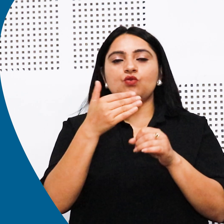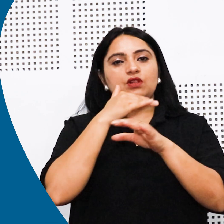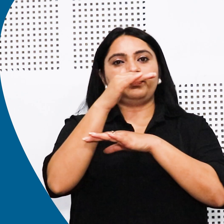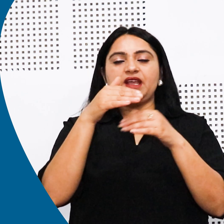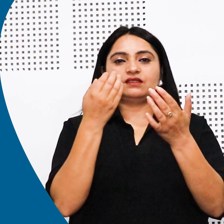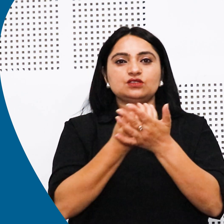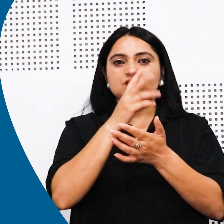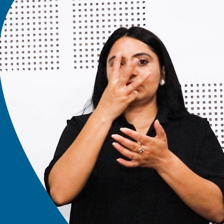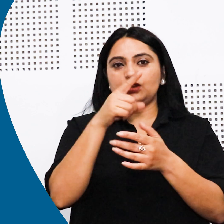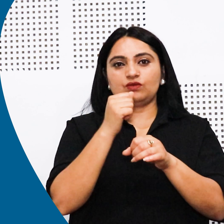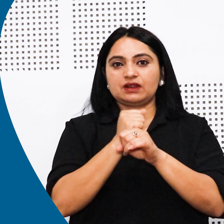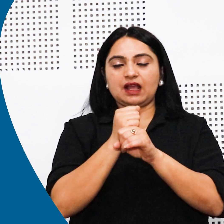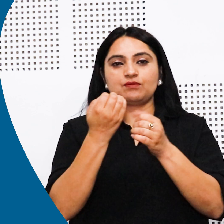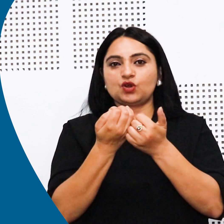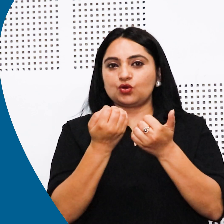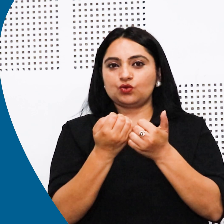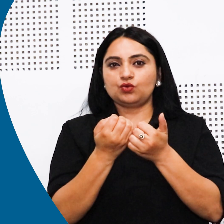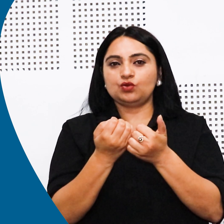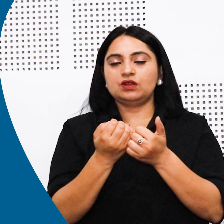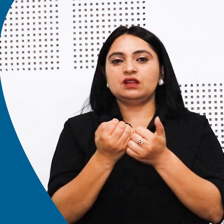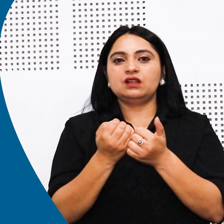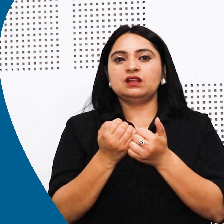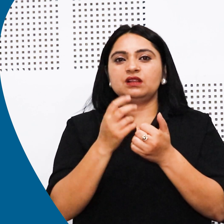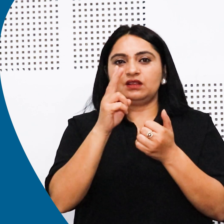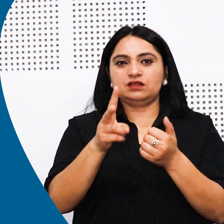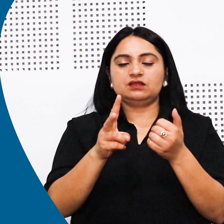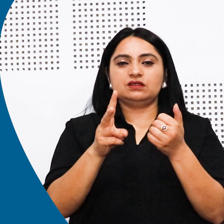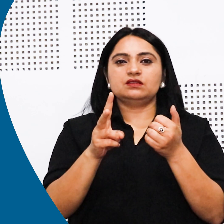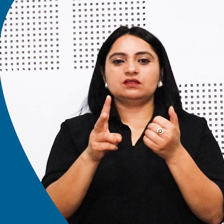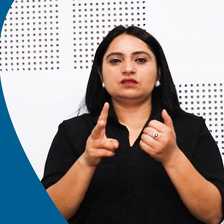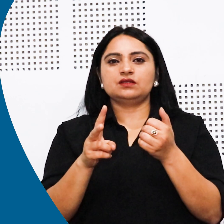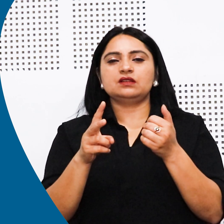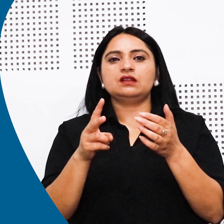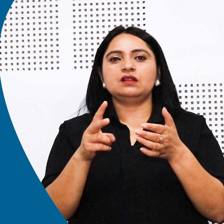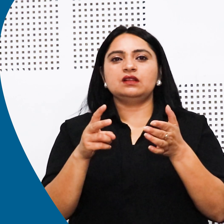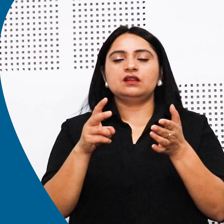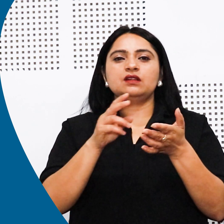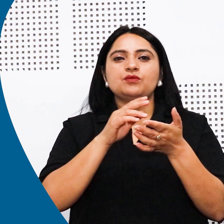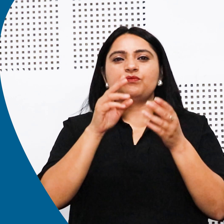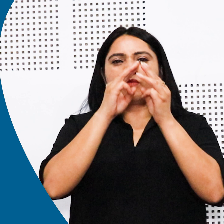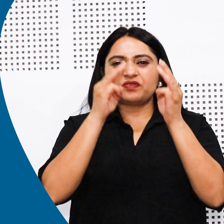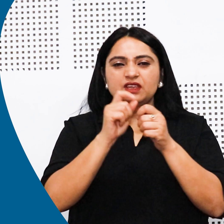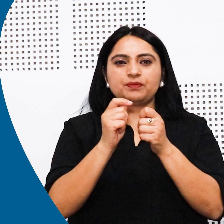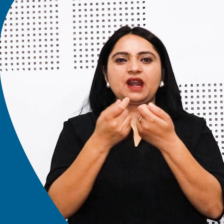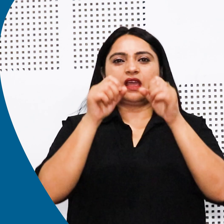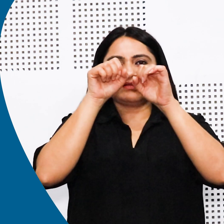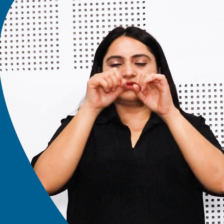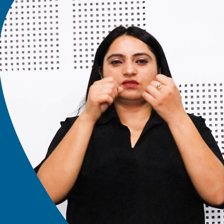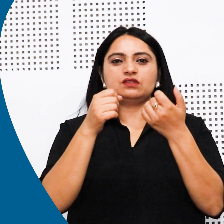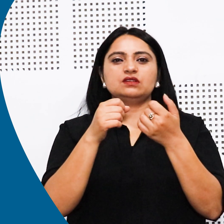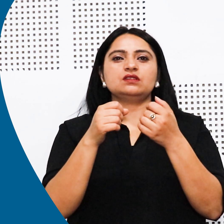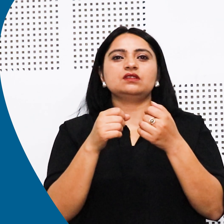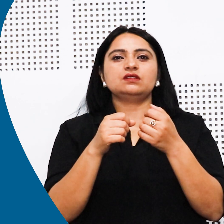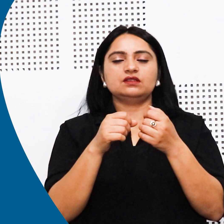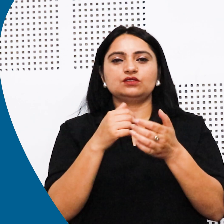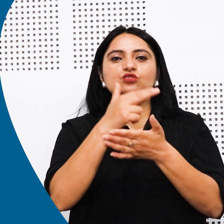त्यसले चाहिँ 3वटा काम गरेको 77-78 मा। त्यसमा सडक ढलान, चौतारा निर्माण र मन्दिर मर्मत गरी यस्तै 3 देखि 8 लाखसम्मको काम गरेको थियो वार्ड